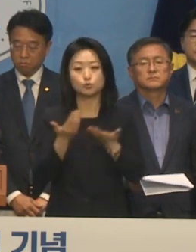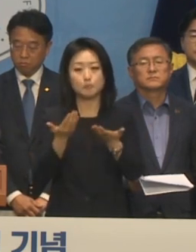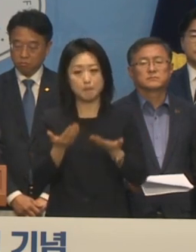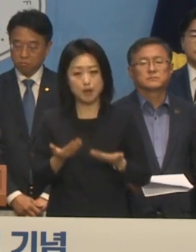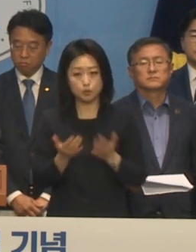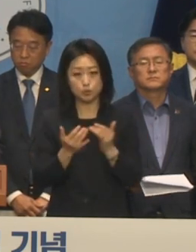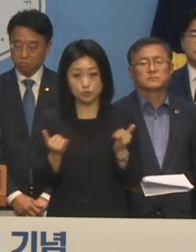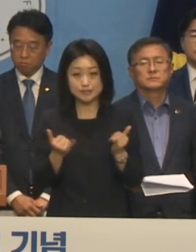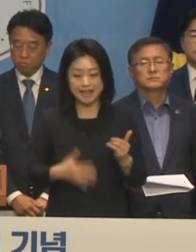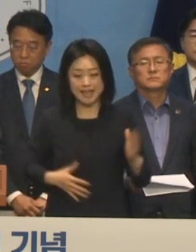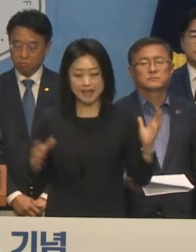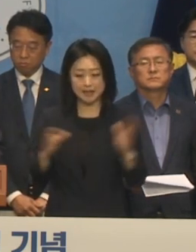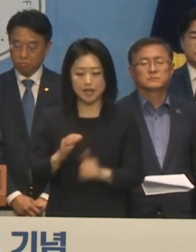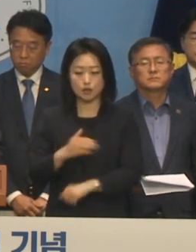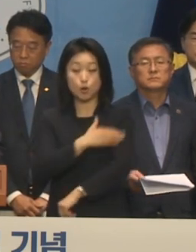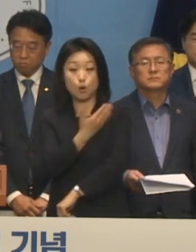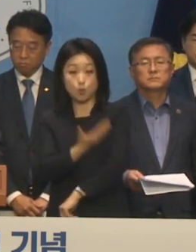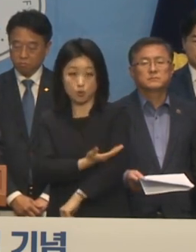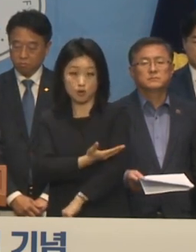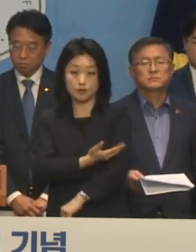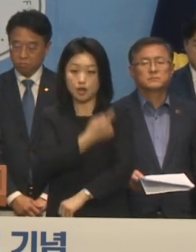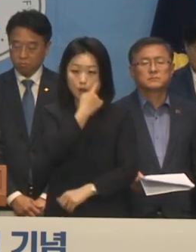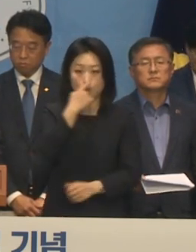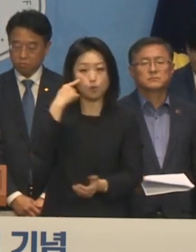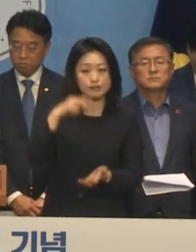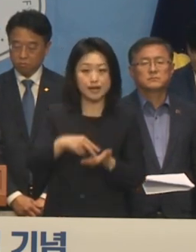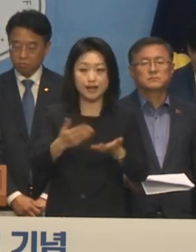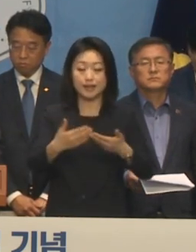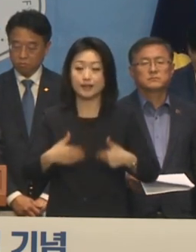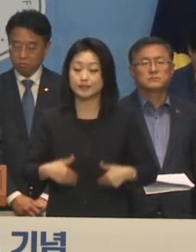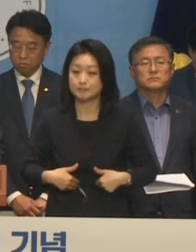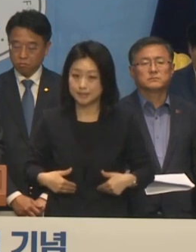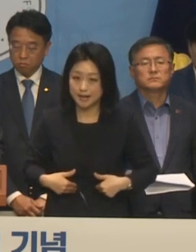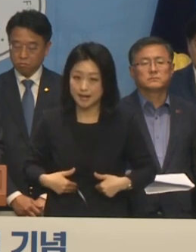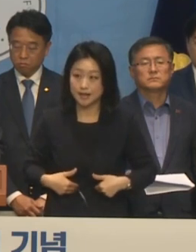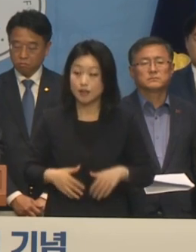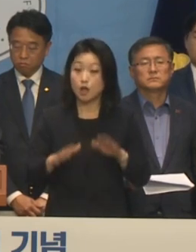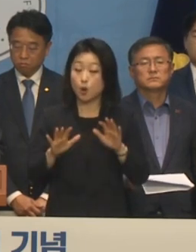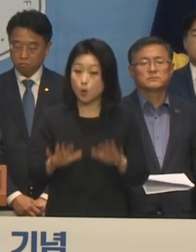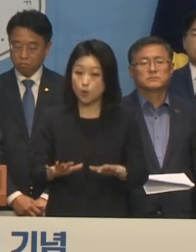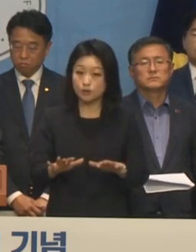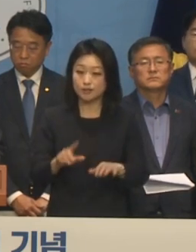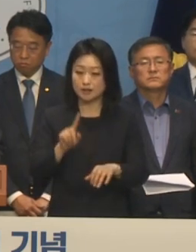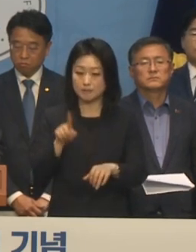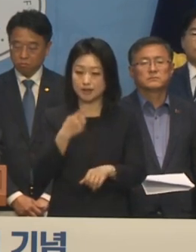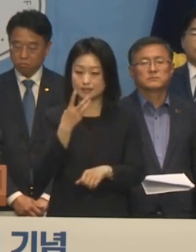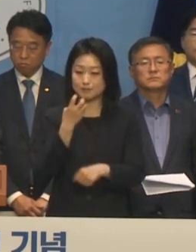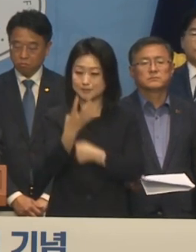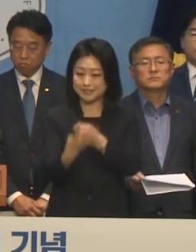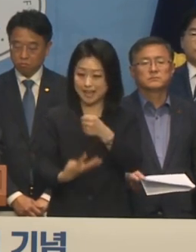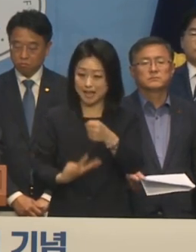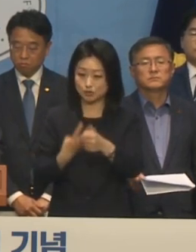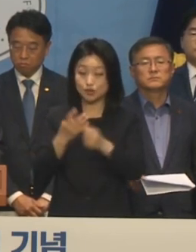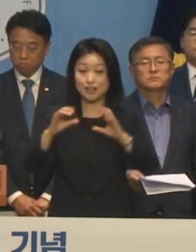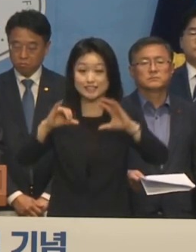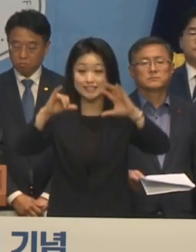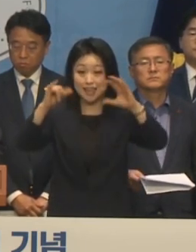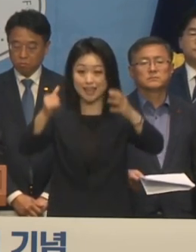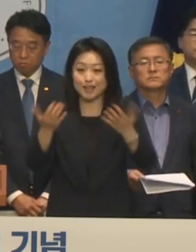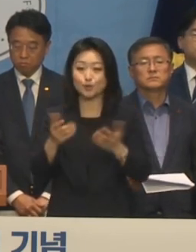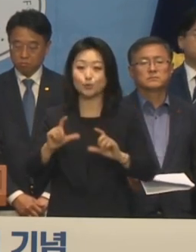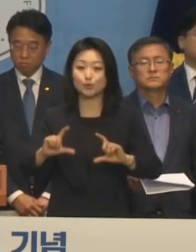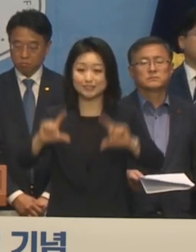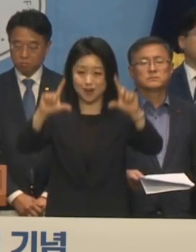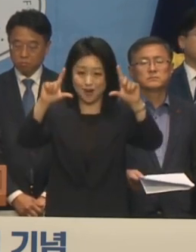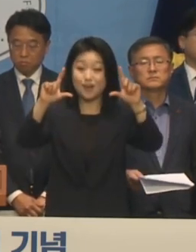노동자의 단결권을 확고히 보장해야 합니다. 오늘 제134주년 세계노동절을